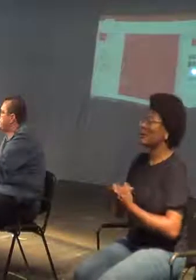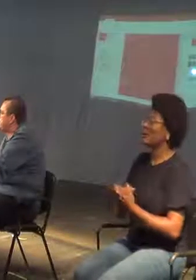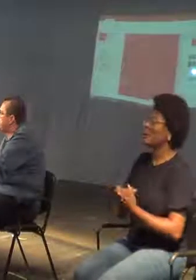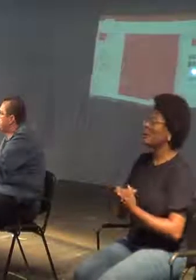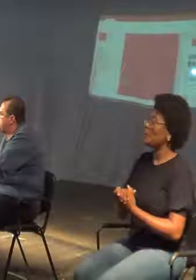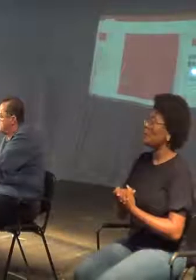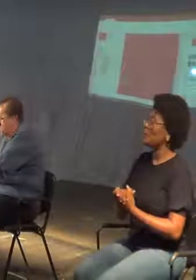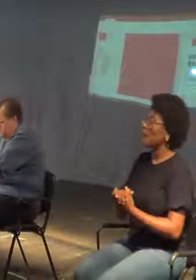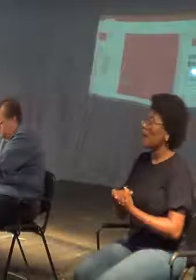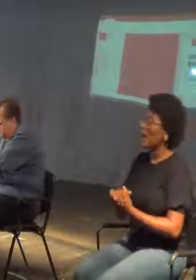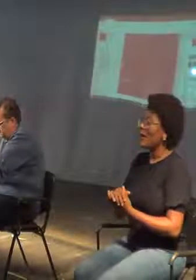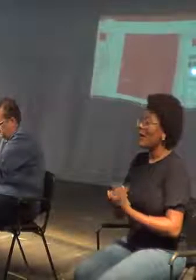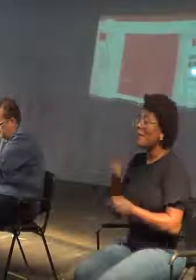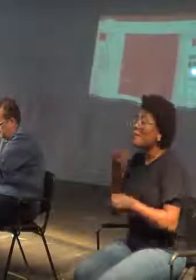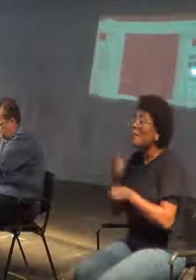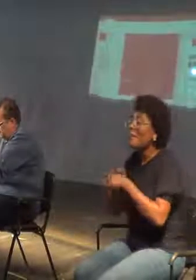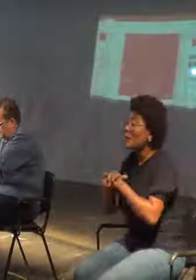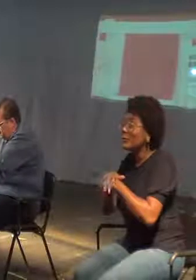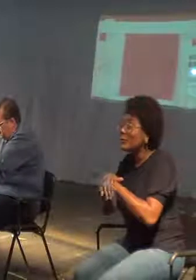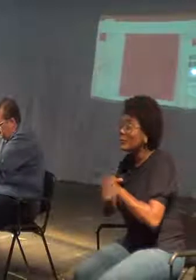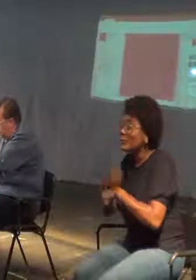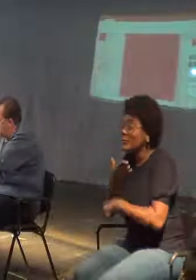Salvador. Boa noite a todos.